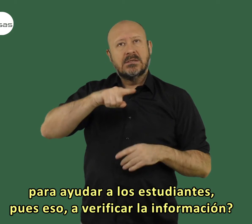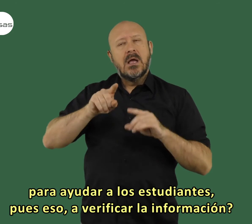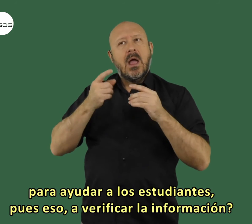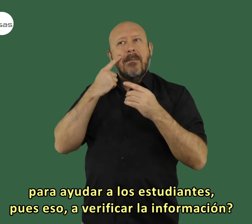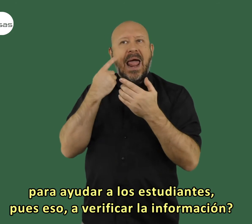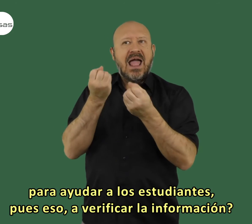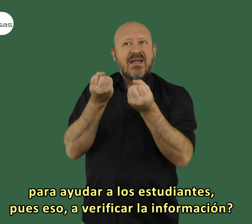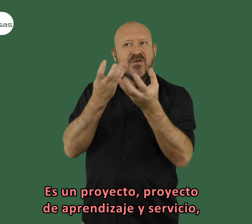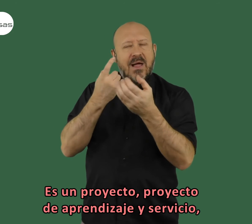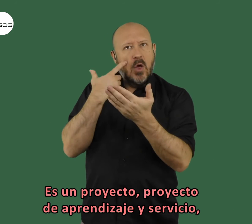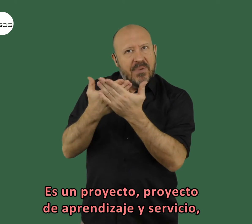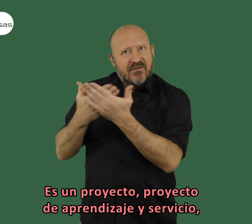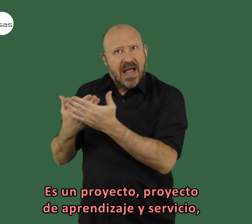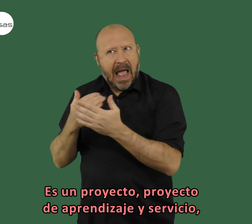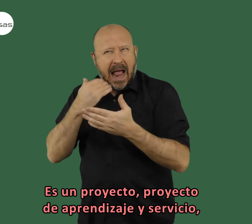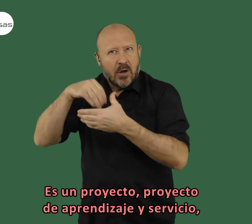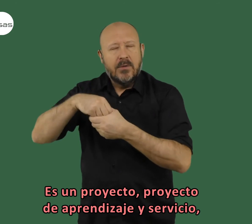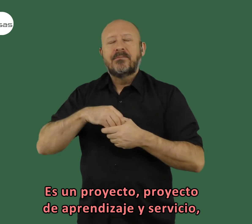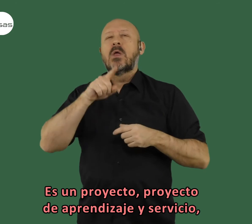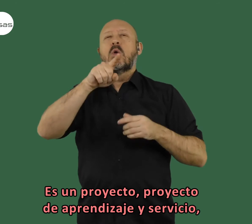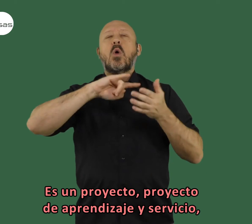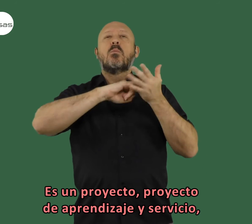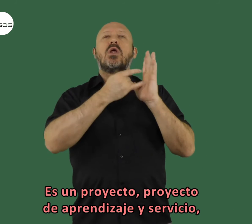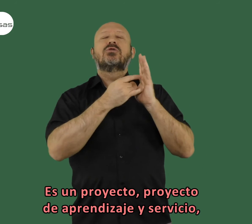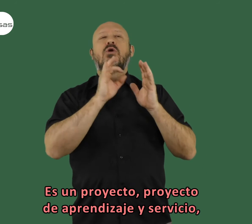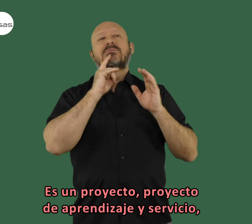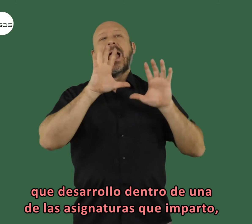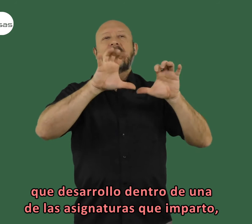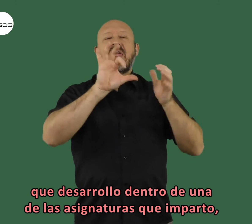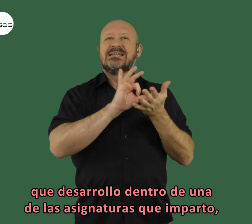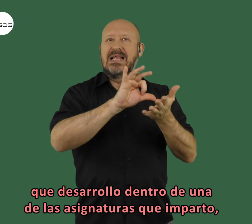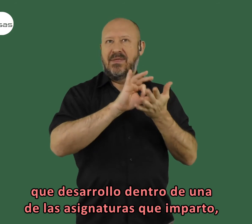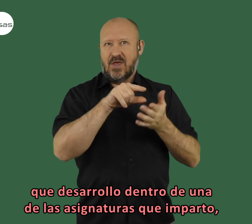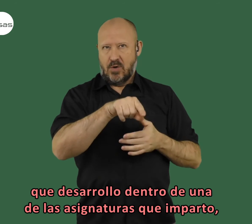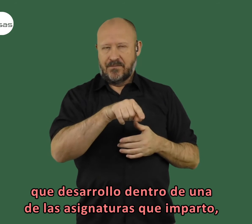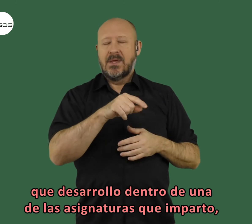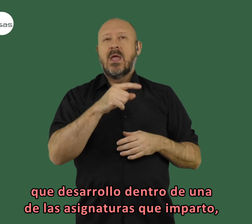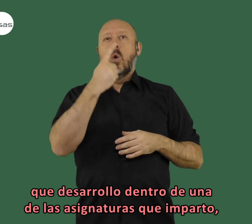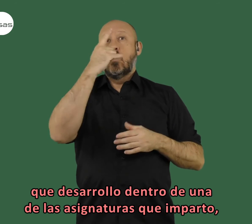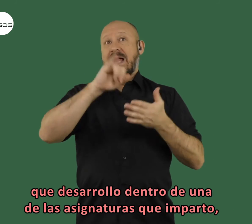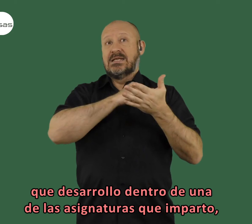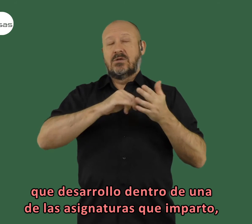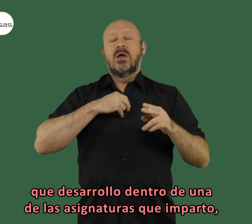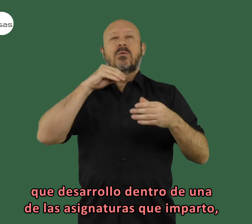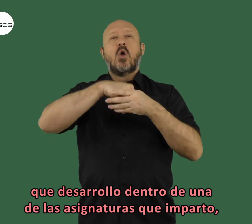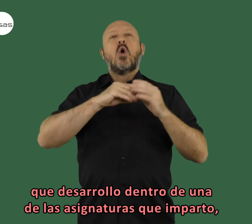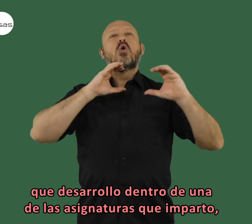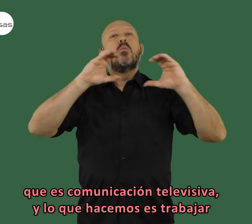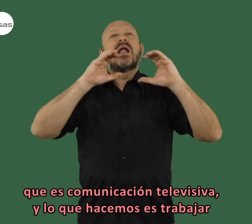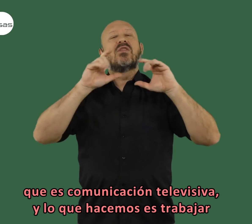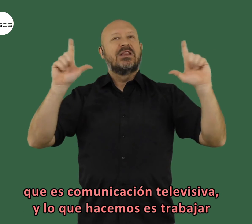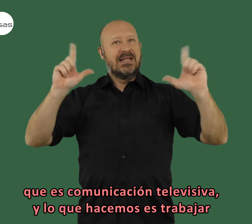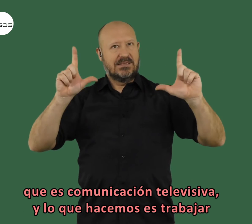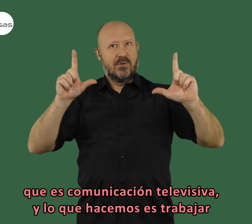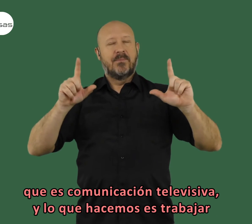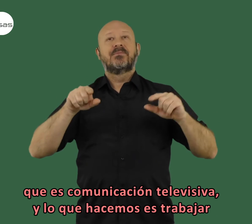eso, a verificar la información. Es un proyecto de aprendizaje-servicio que desarrollo dentro de una de las asignaturas que imparto, que es